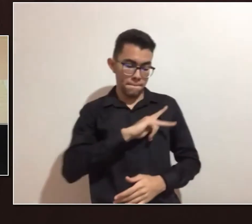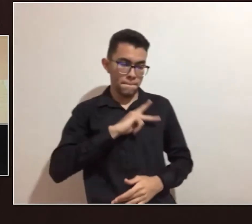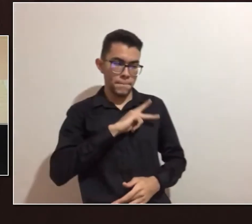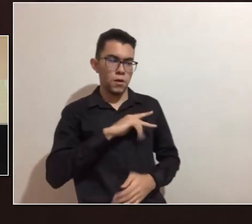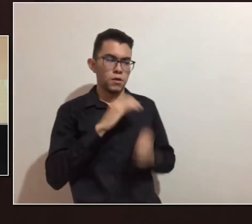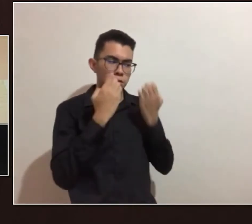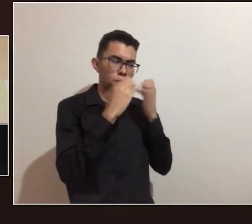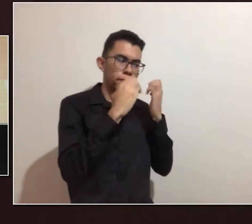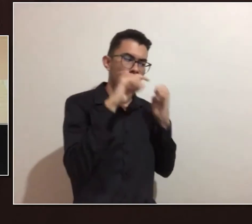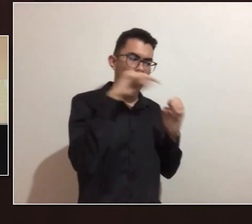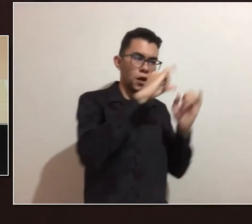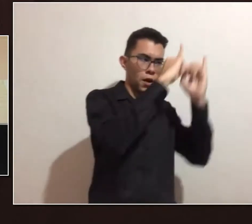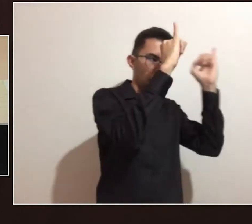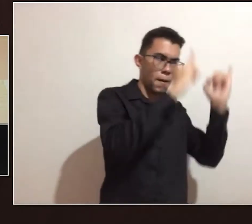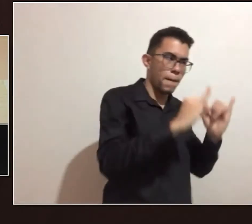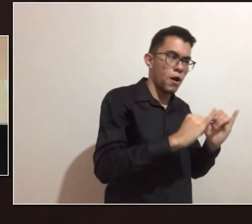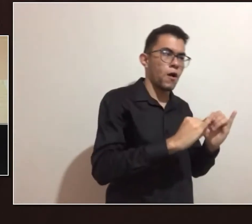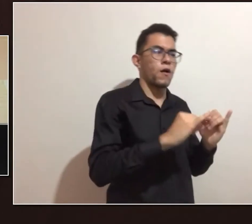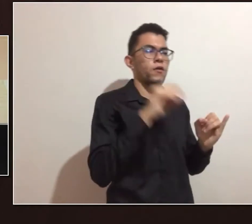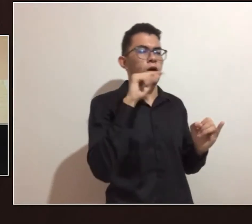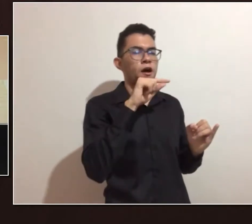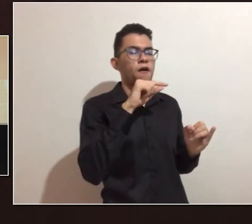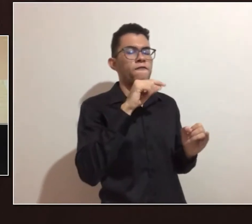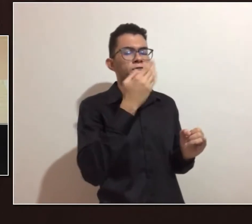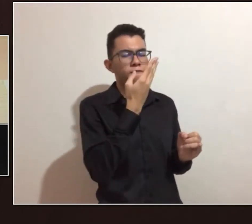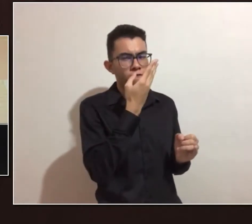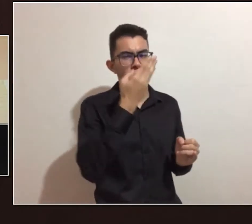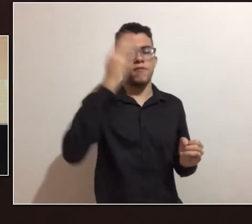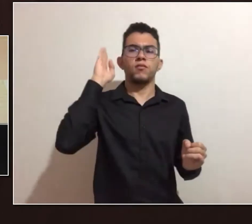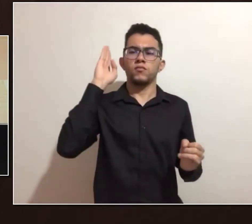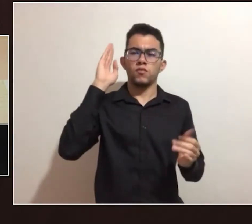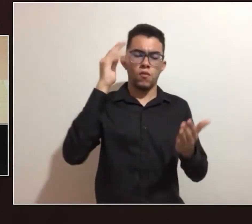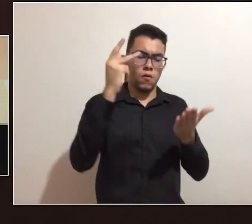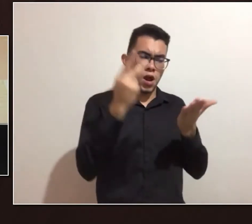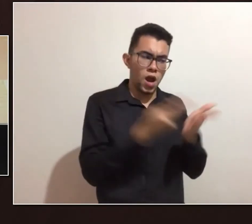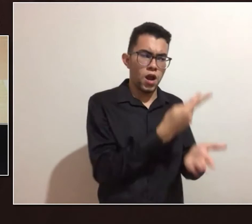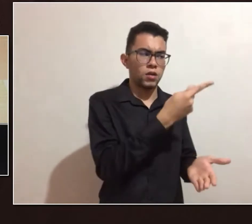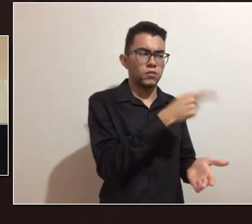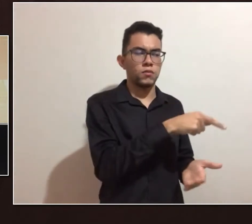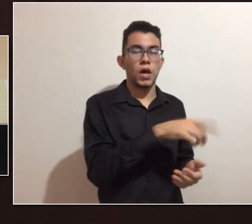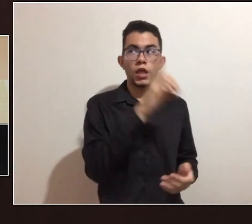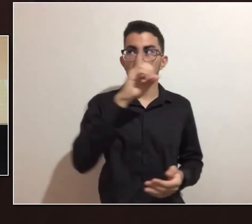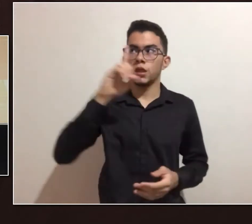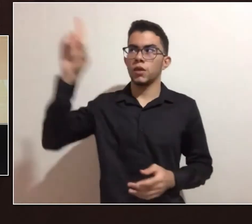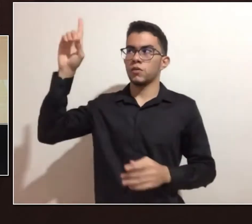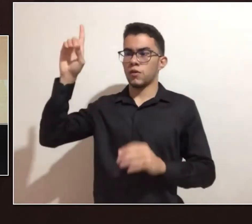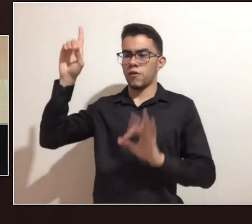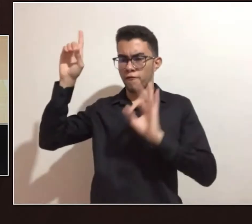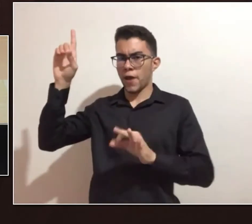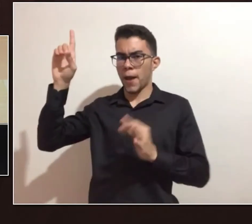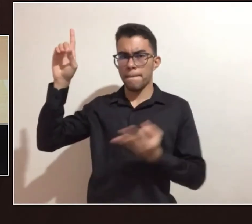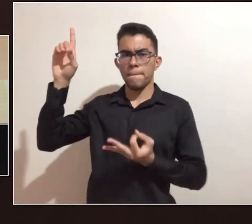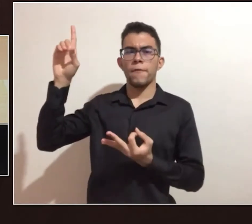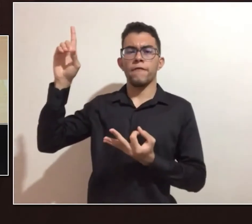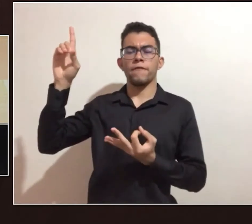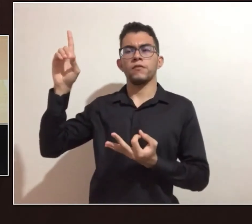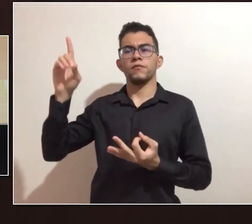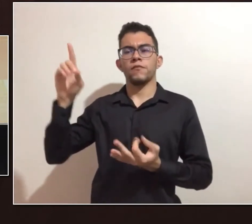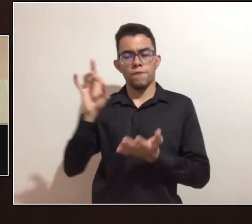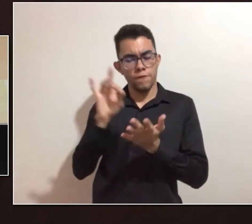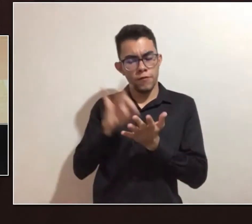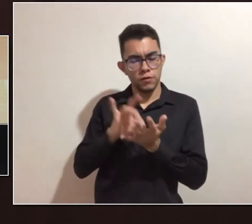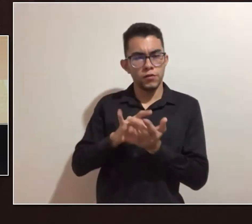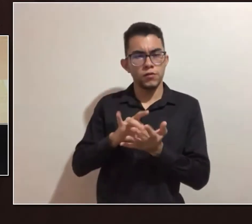de muitos dependia da adoração às deidades pagãs. Muitas acusações